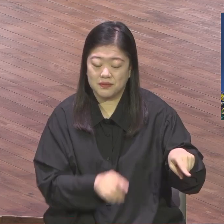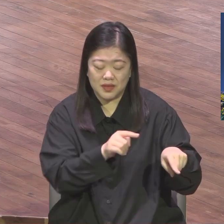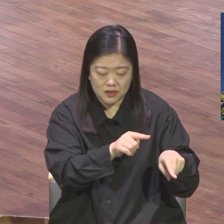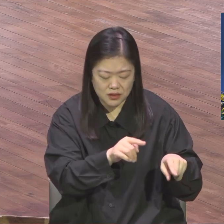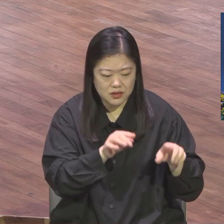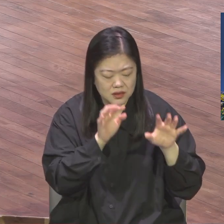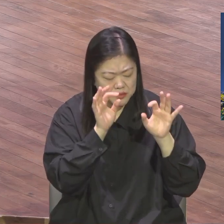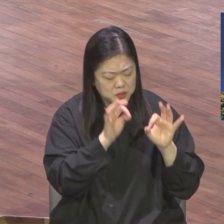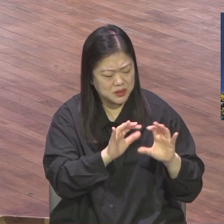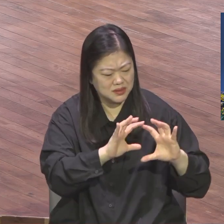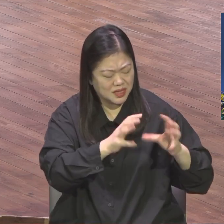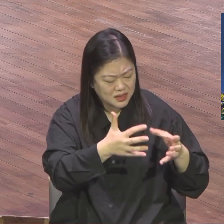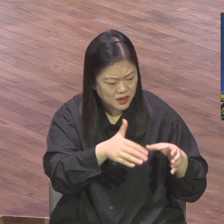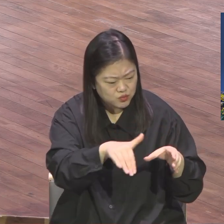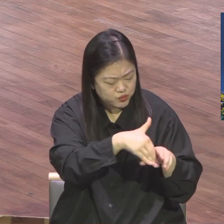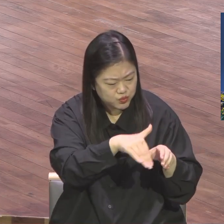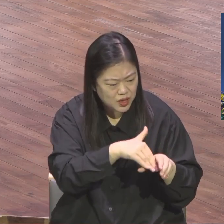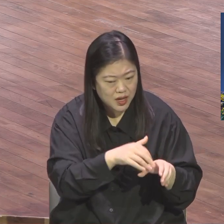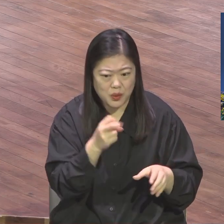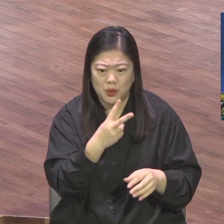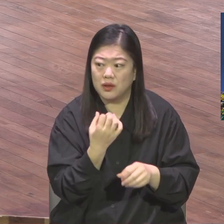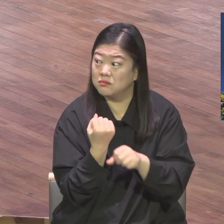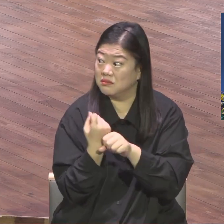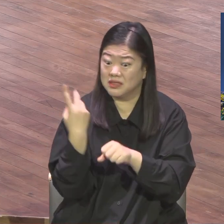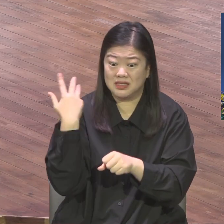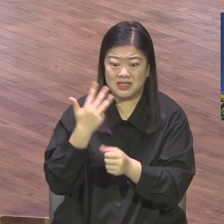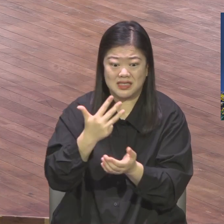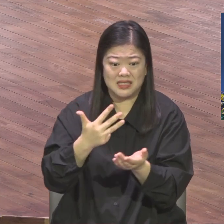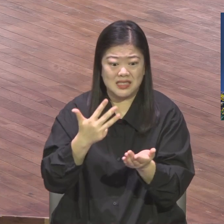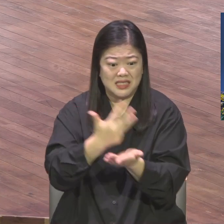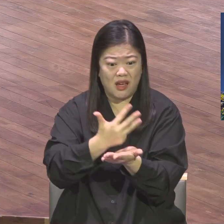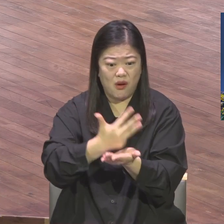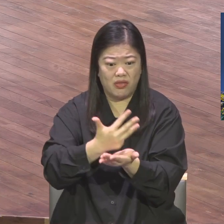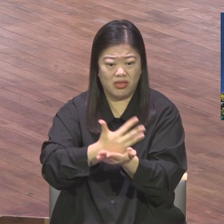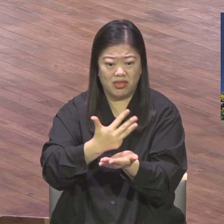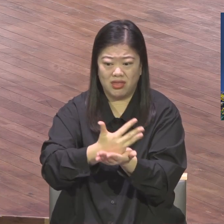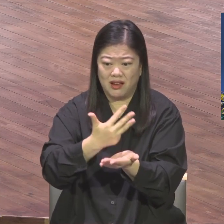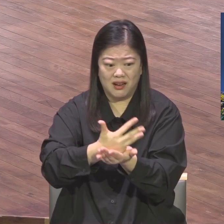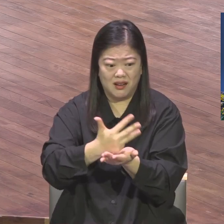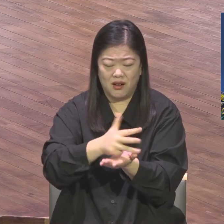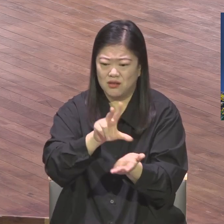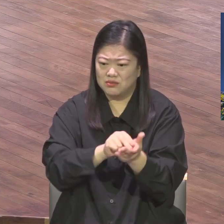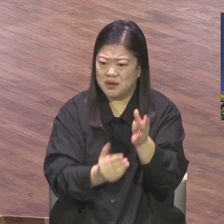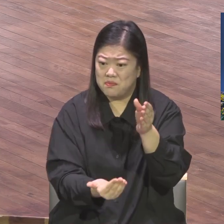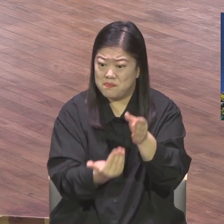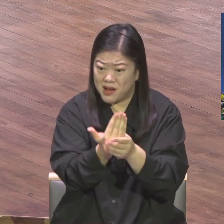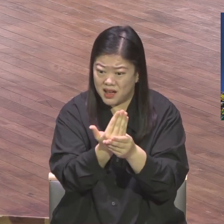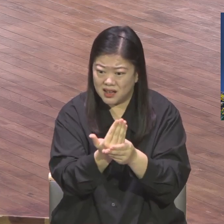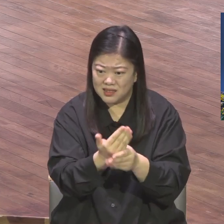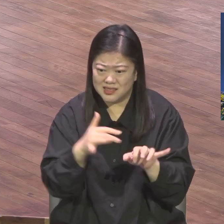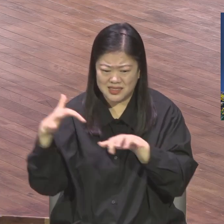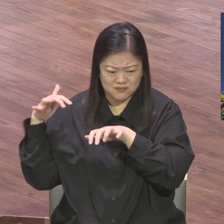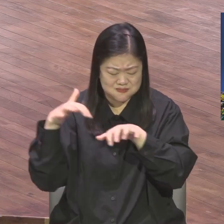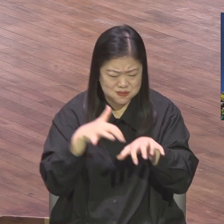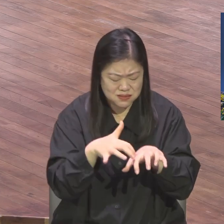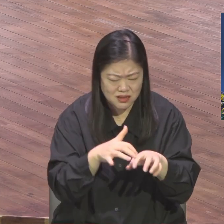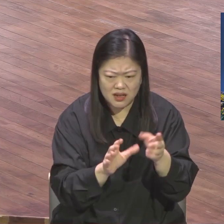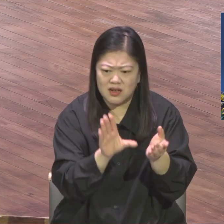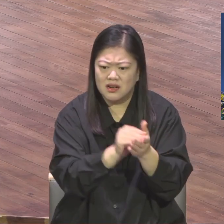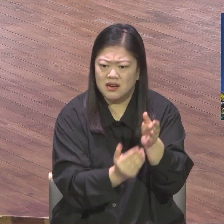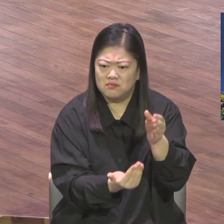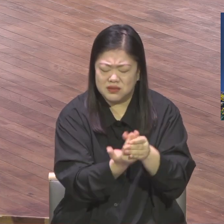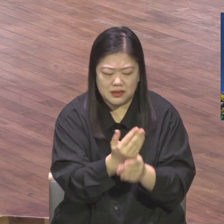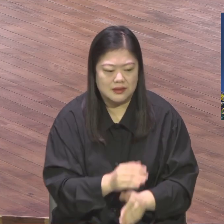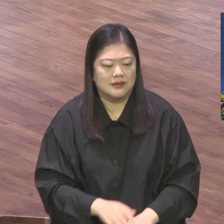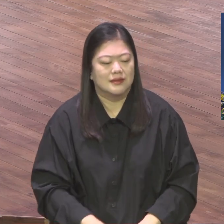상황, 이태원에 그 참사가 생긴 그 이유도 알아야 돼. 영적으로 해석할 수 있어야 돼.